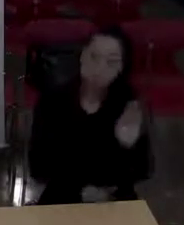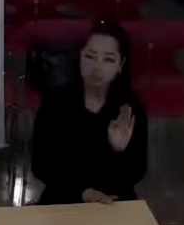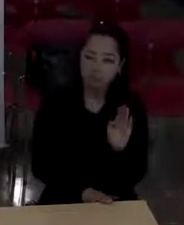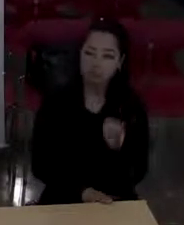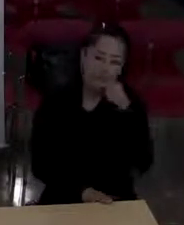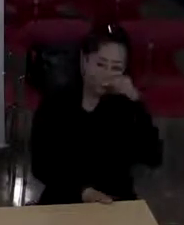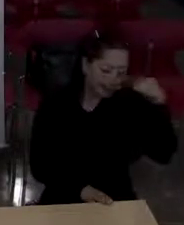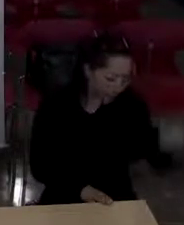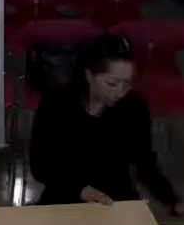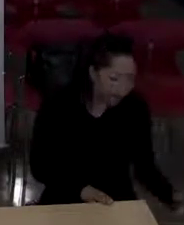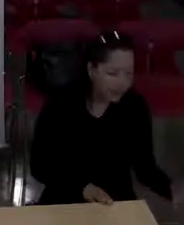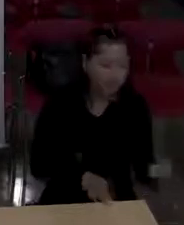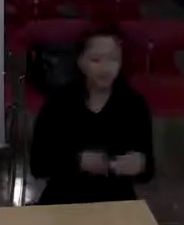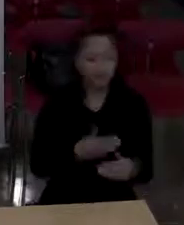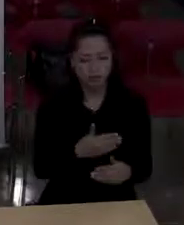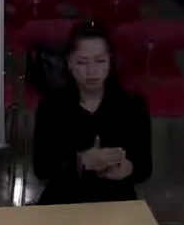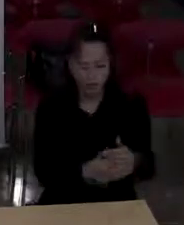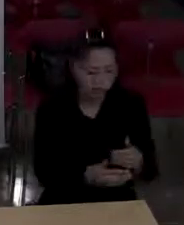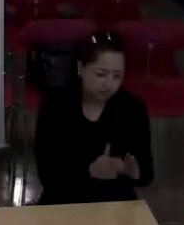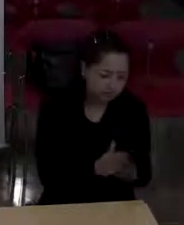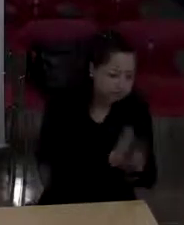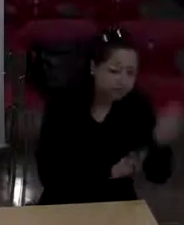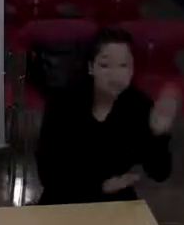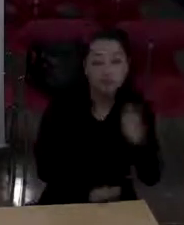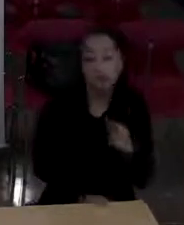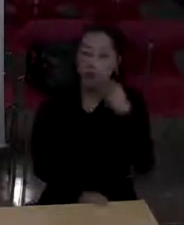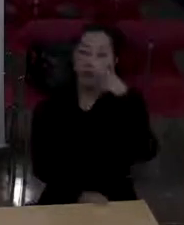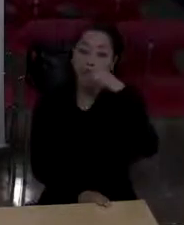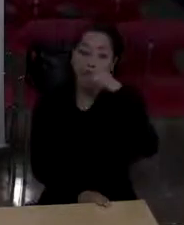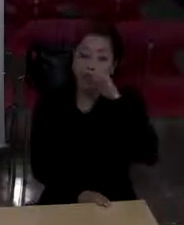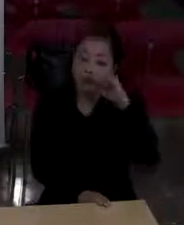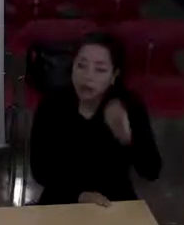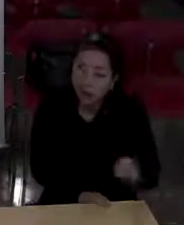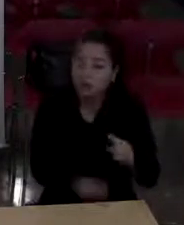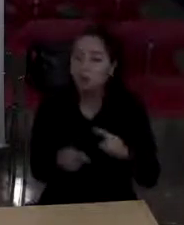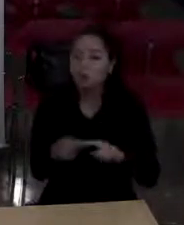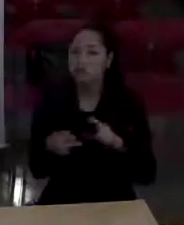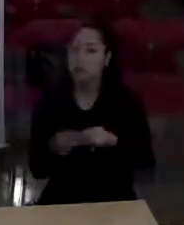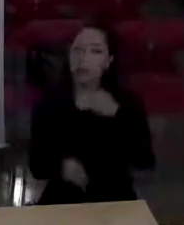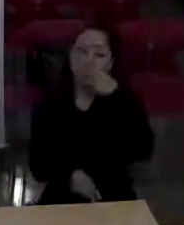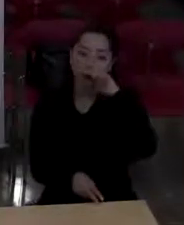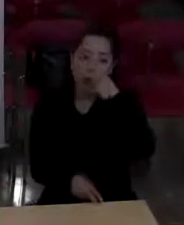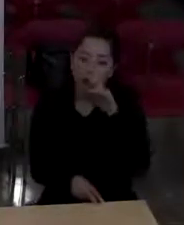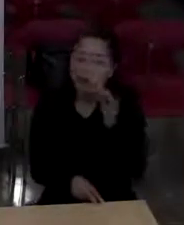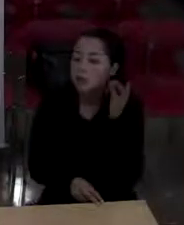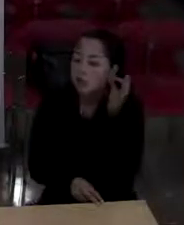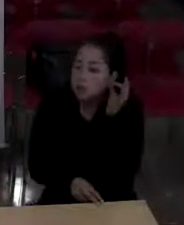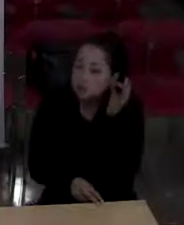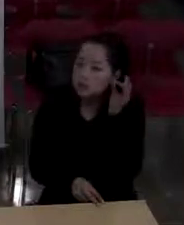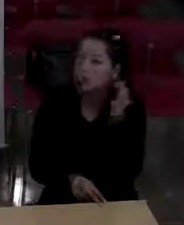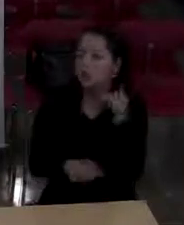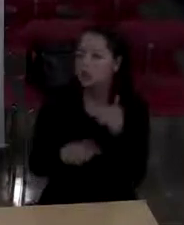un lactante, una niña, un niño de 1 año, de 3 años, cada vez se va complejizando.